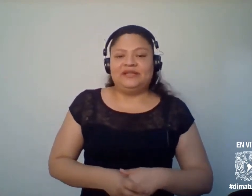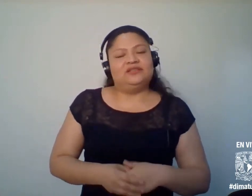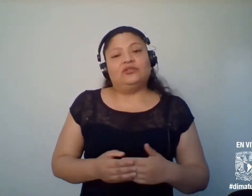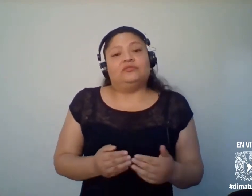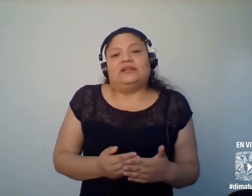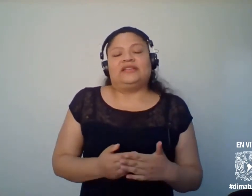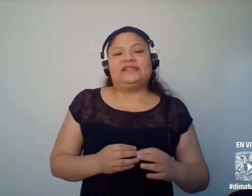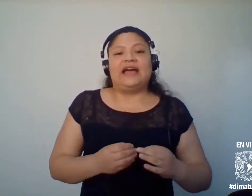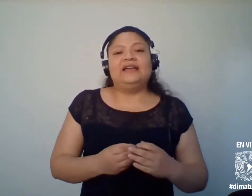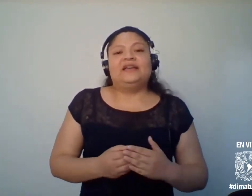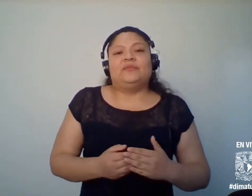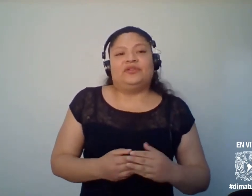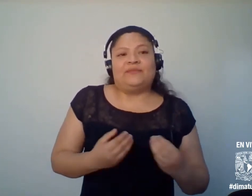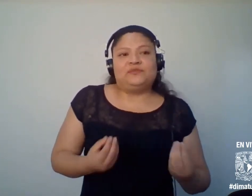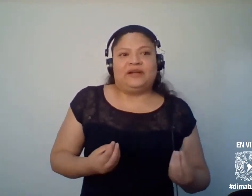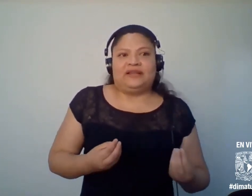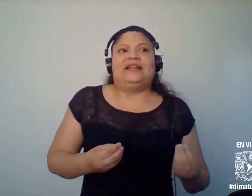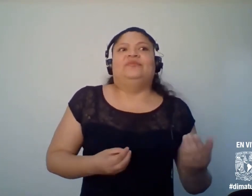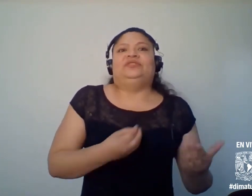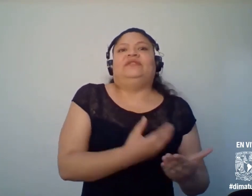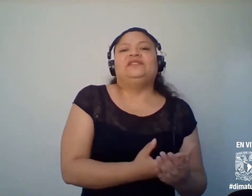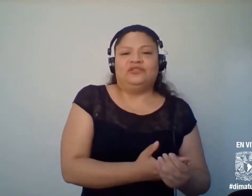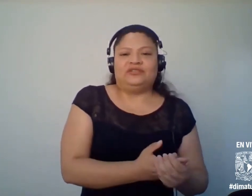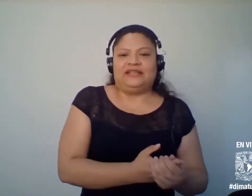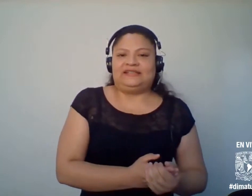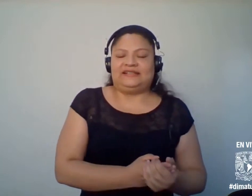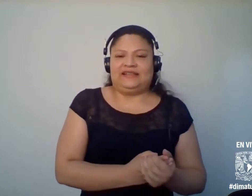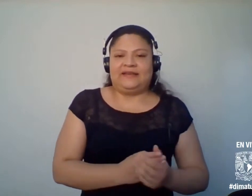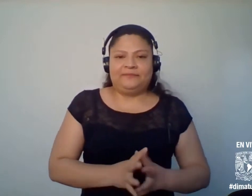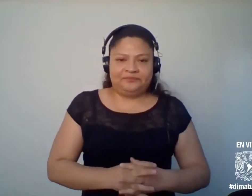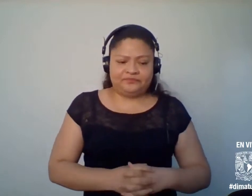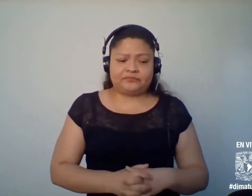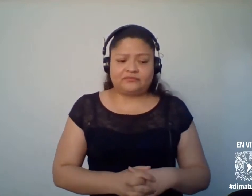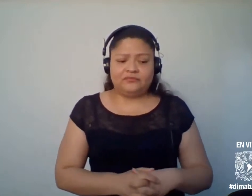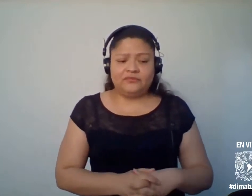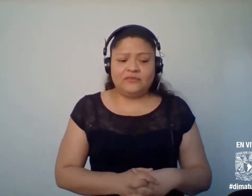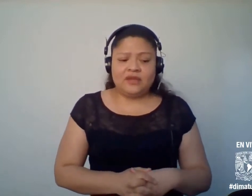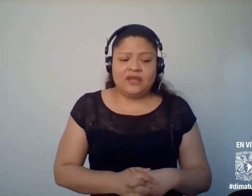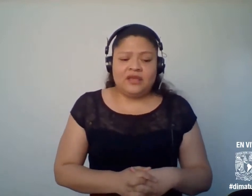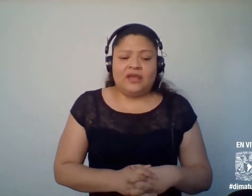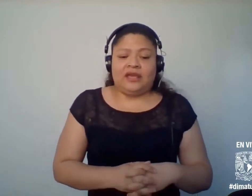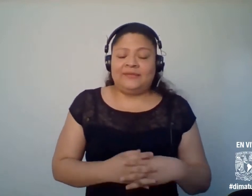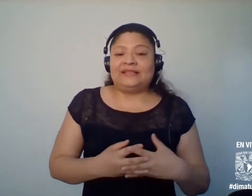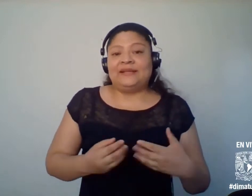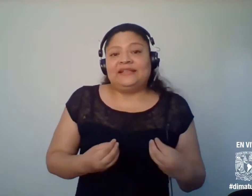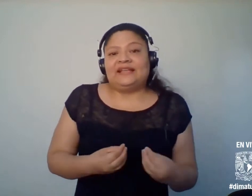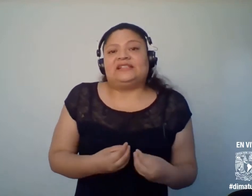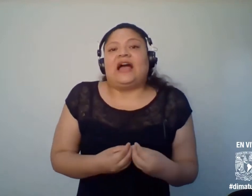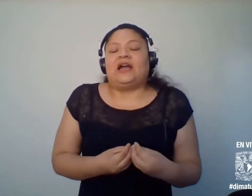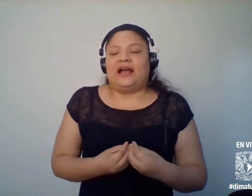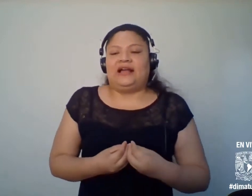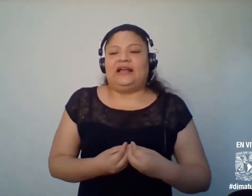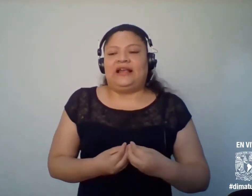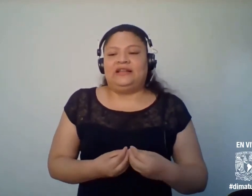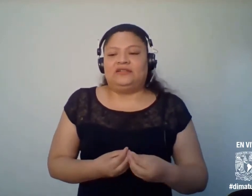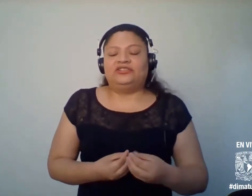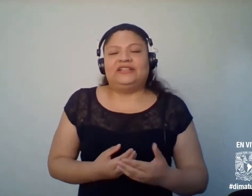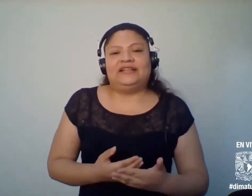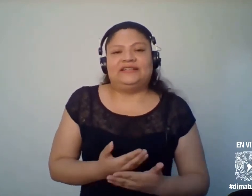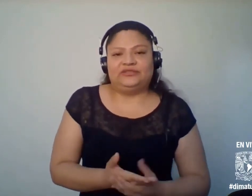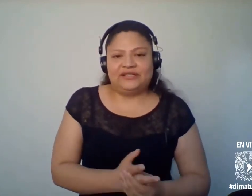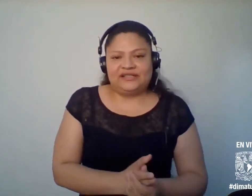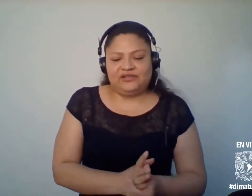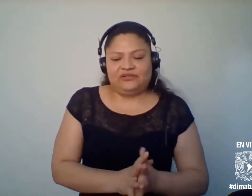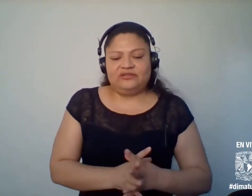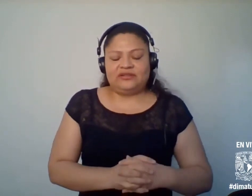arbitraria también, ¿no? Quizá podamos perder la motivación de esa seña. En matemáticas, al no